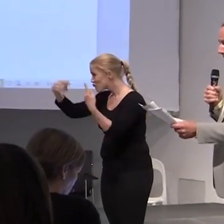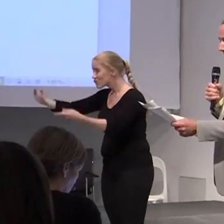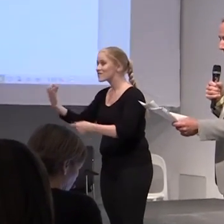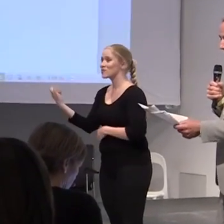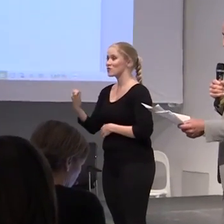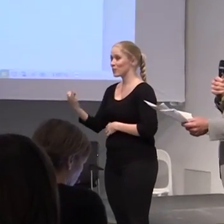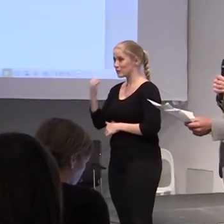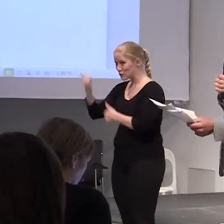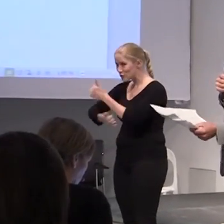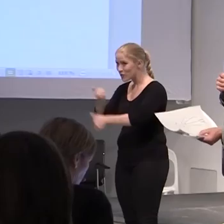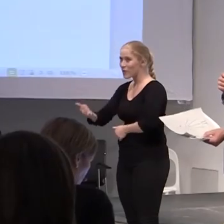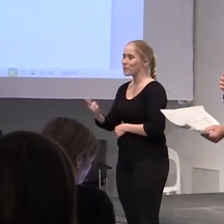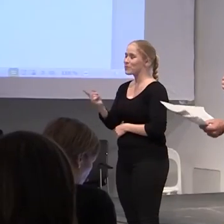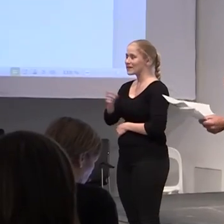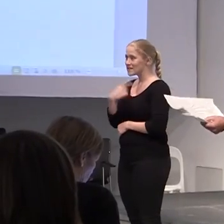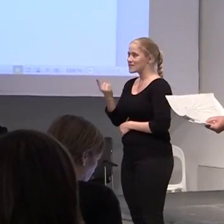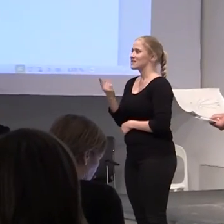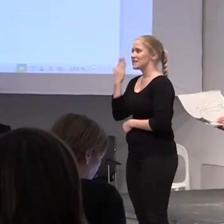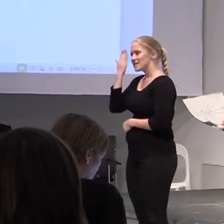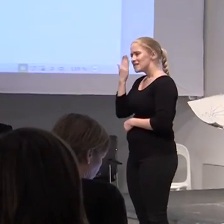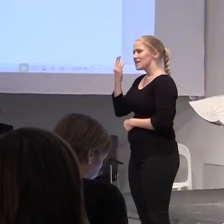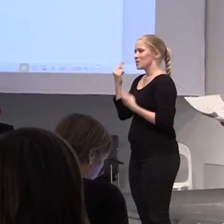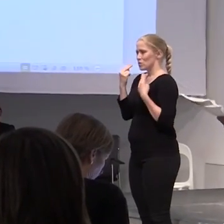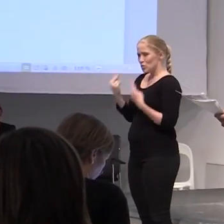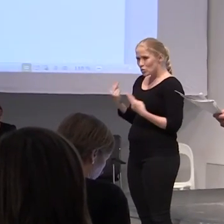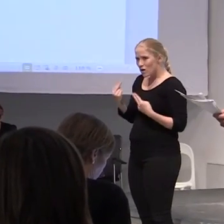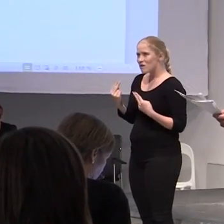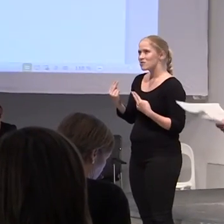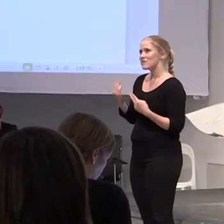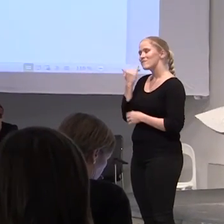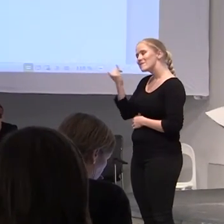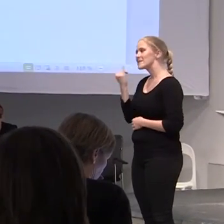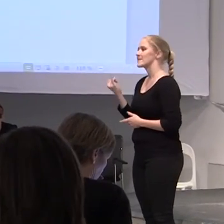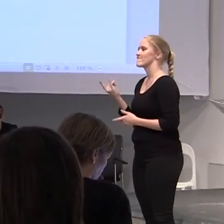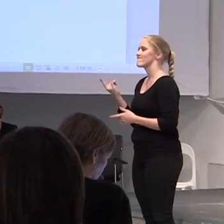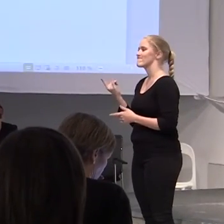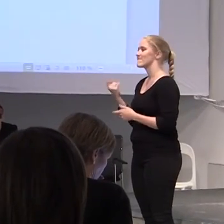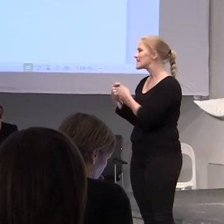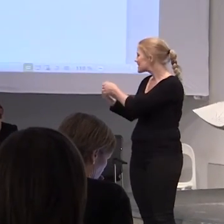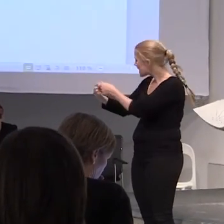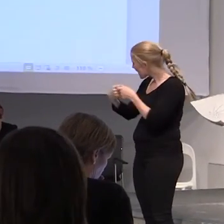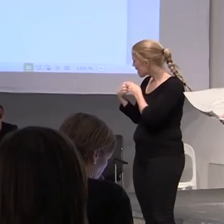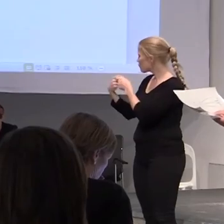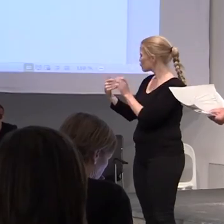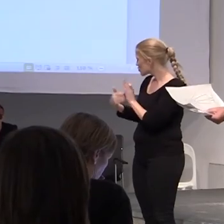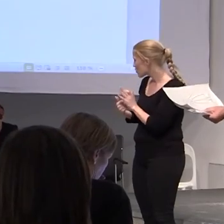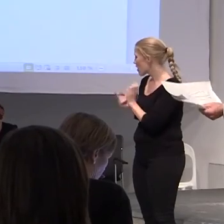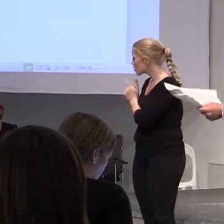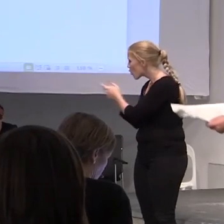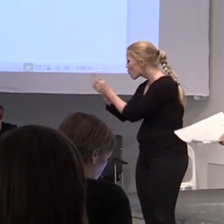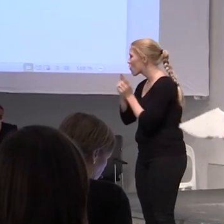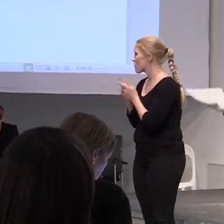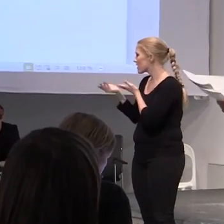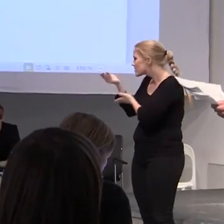do příštího roku, že je těžké posuzovat, je složité se nad tím dohodnout, že bychom potřebovali sladit noty, sjednotit